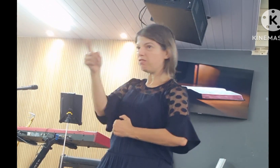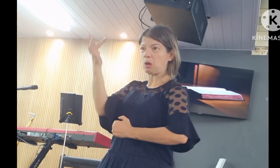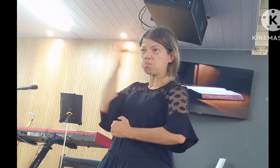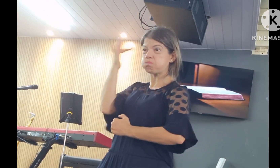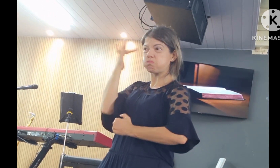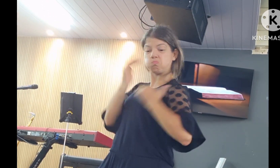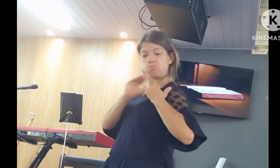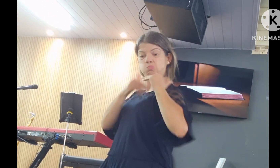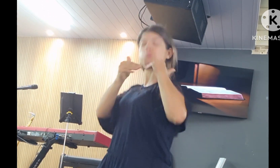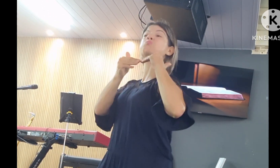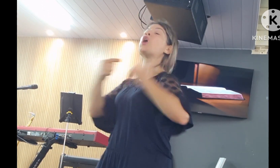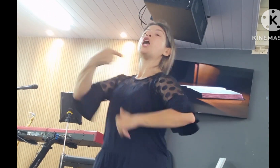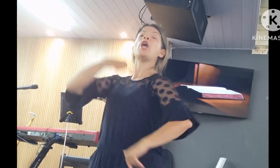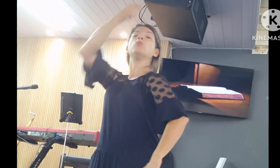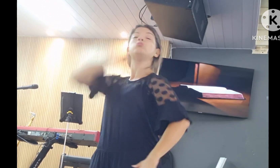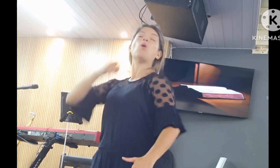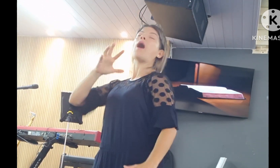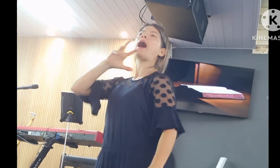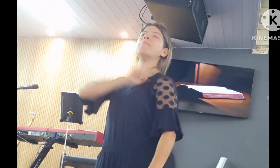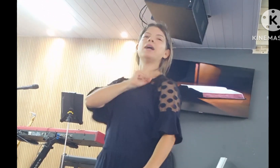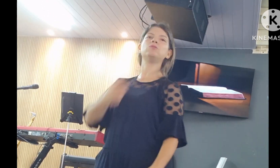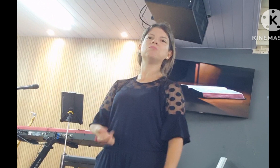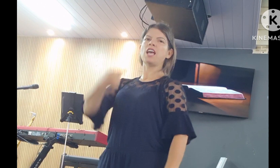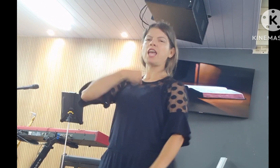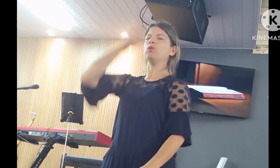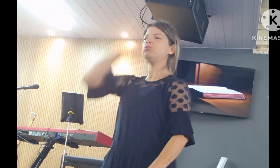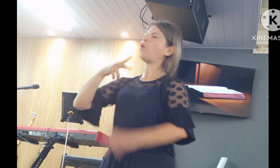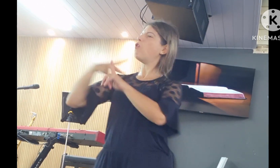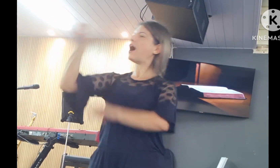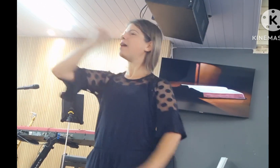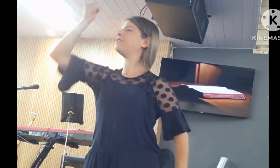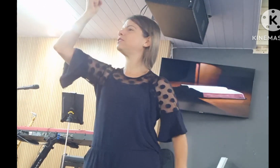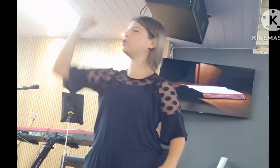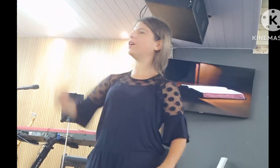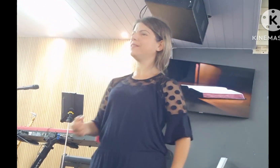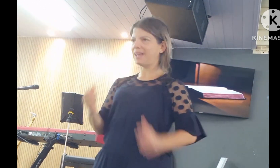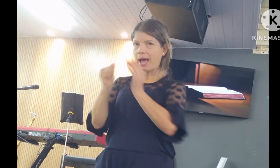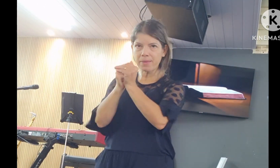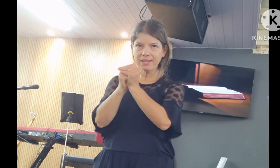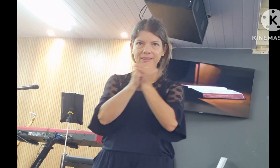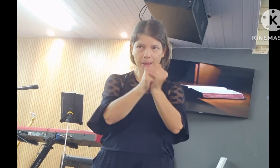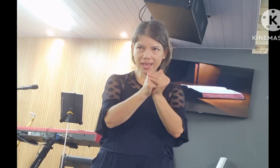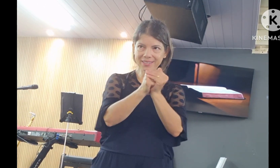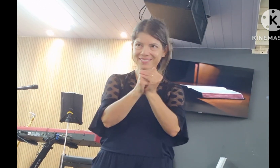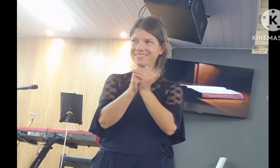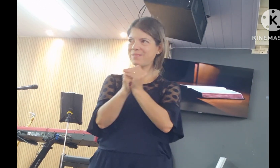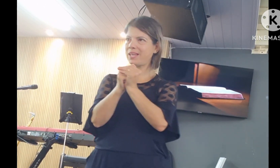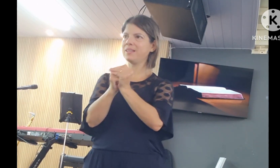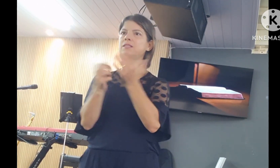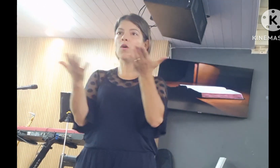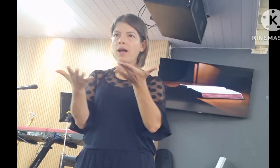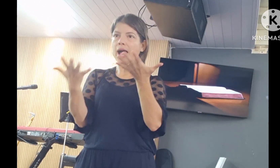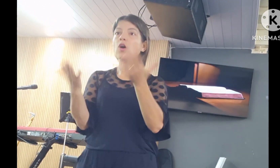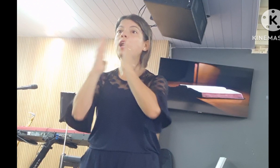adversidades e declarando: eu sou muito mais que vencedor em Cristo Jesus. Amém? Amém. Fecha os